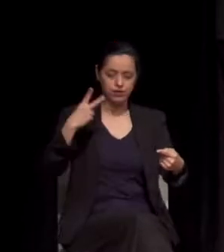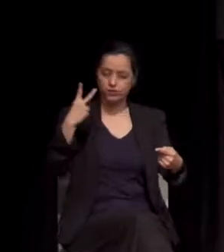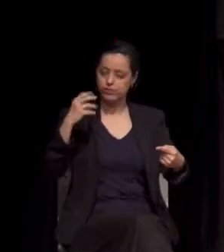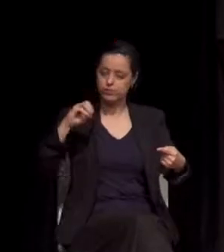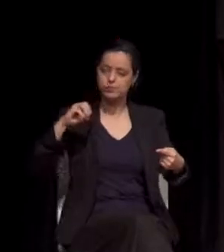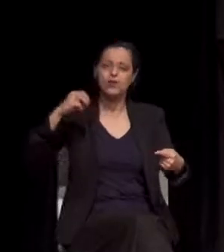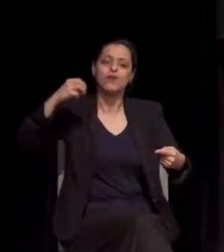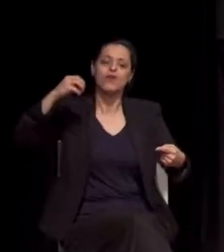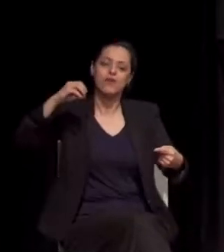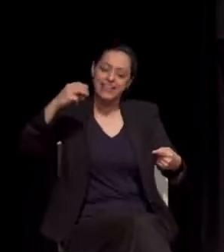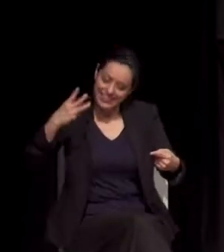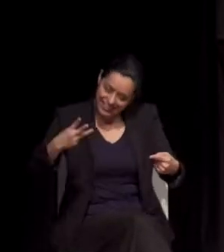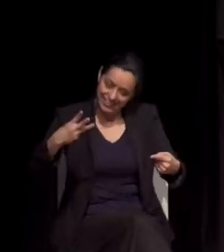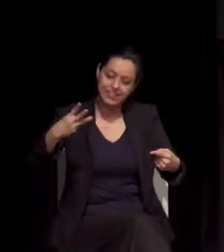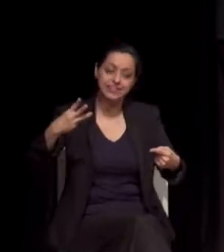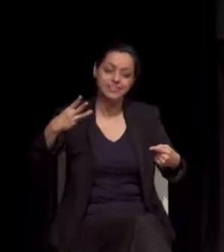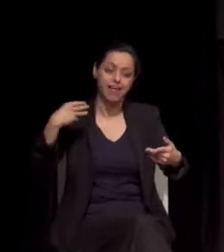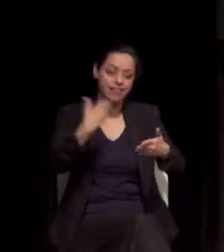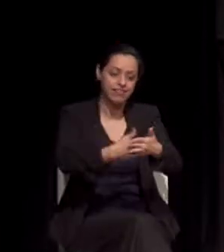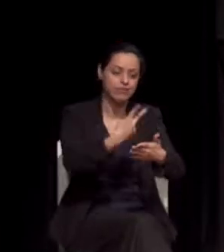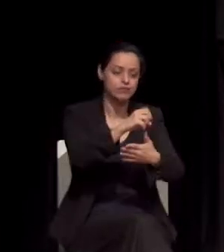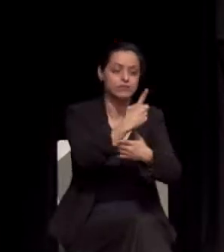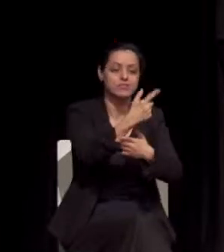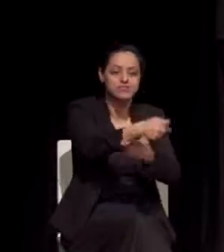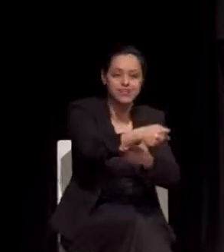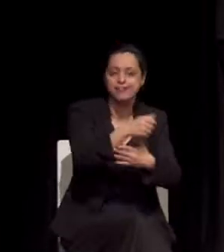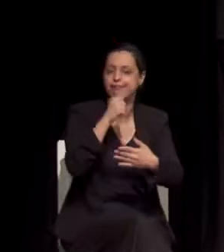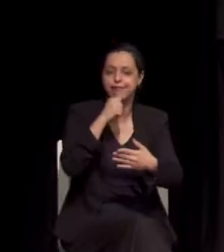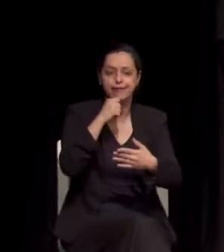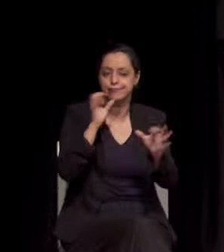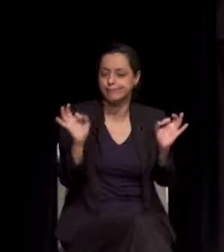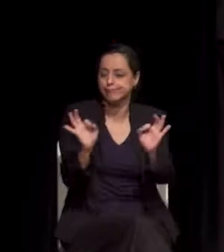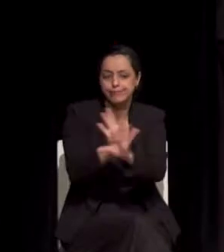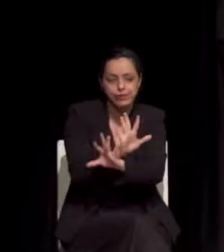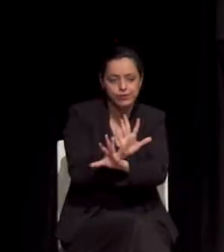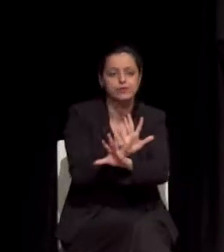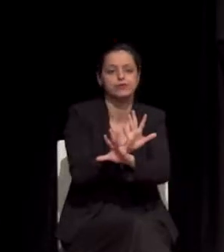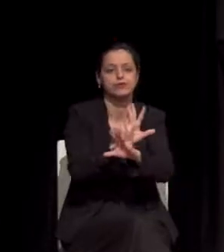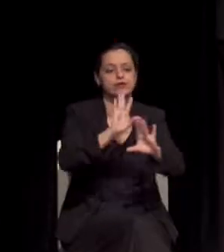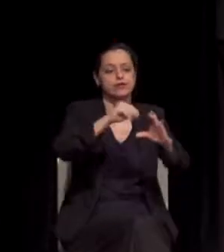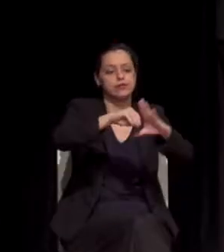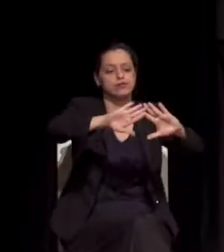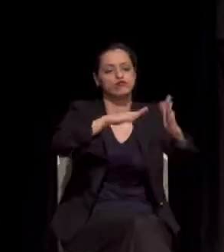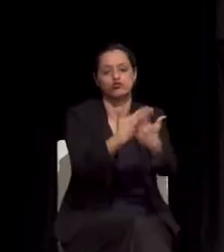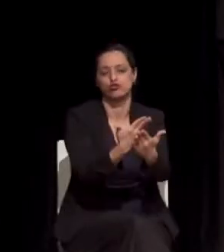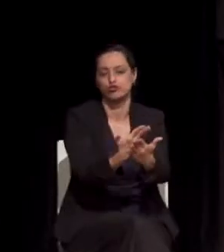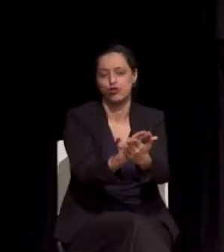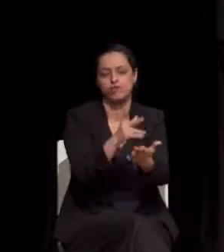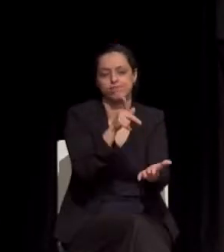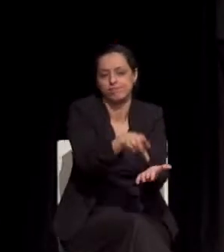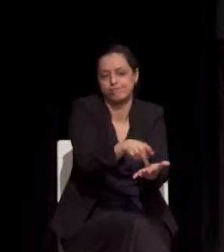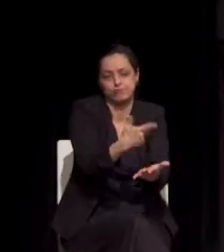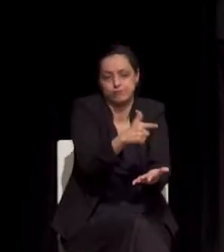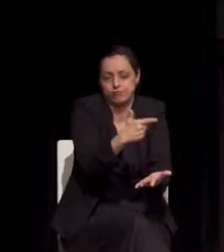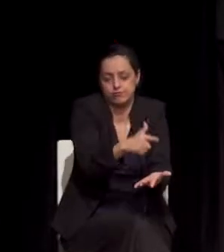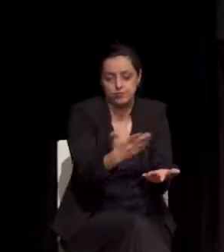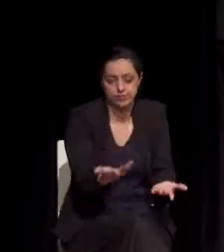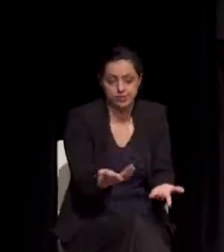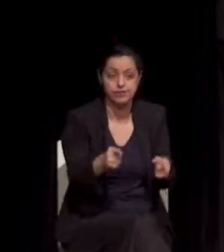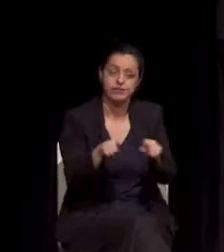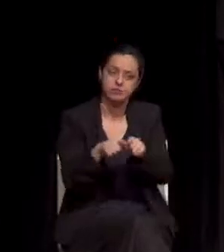ainda estamos lutando para que ela seja plenamente implementada nas escolas, mas o novo